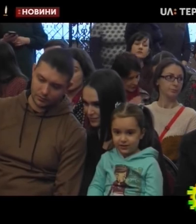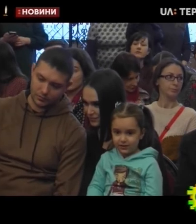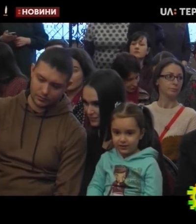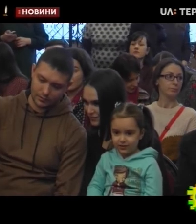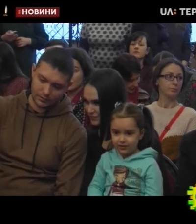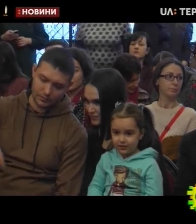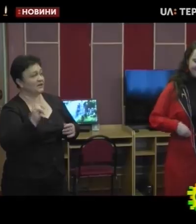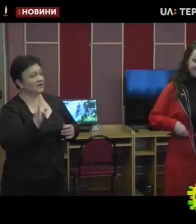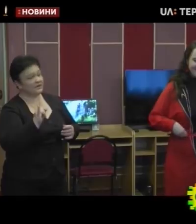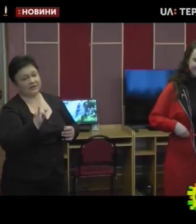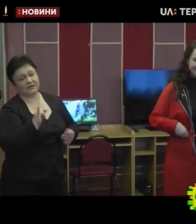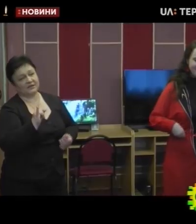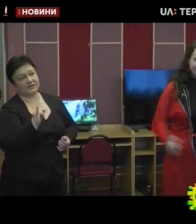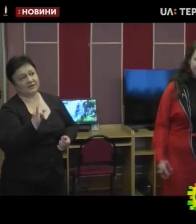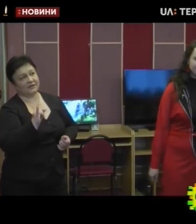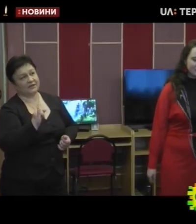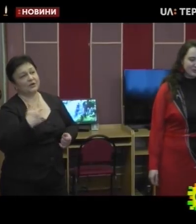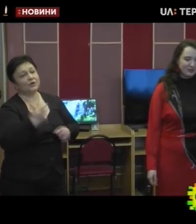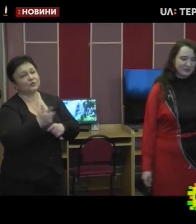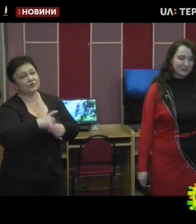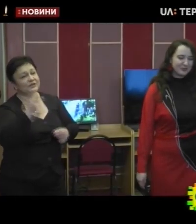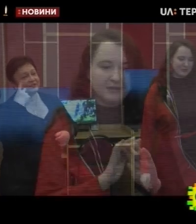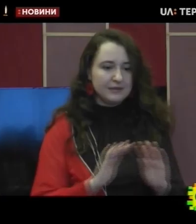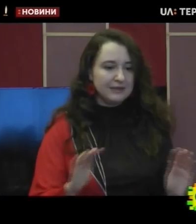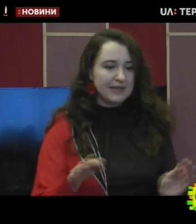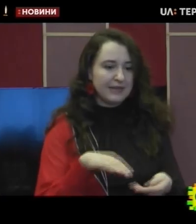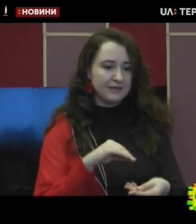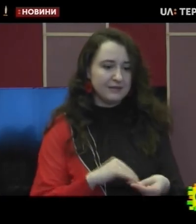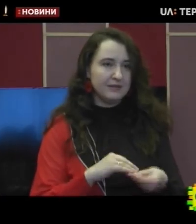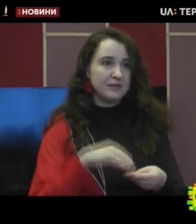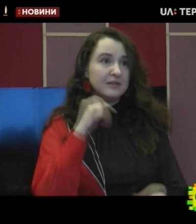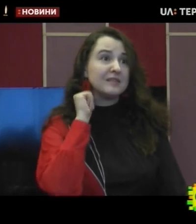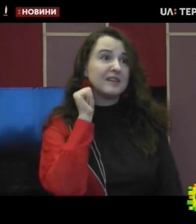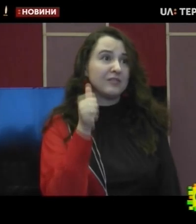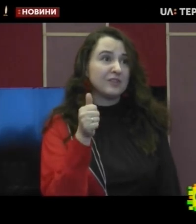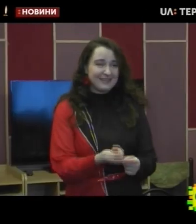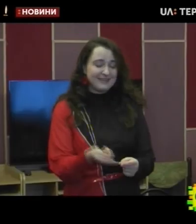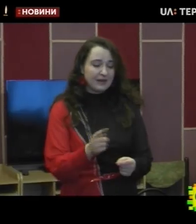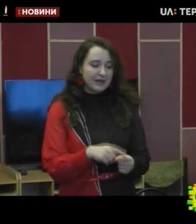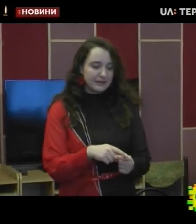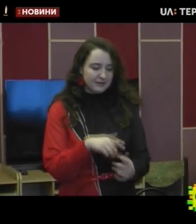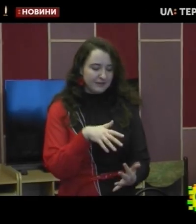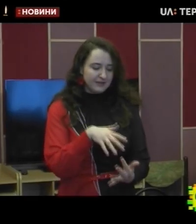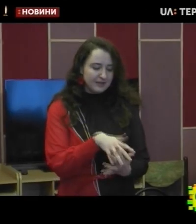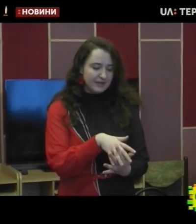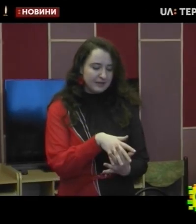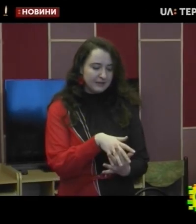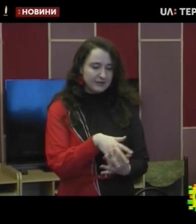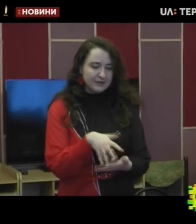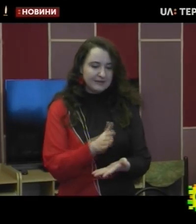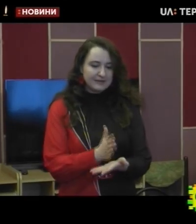Першою свій вірш без назви прочитала та продублювала мовою жестів Надія Саньовська з Тернополя. Ця